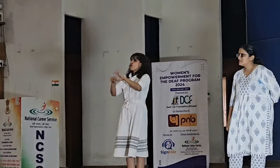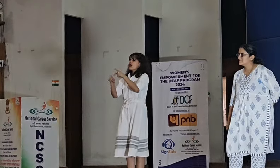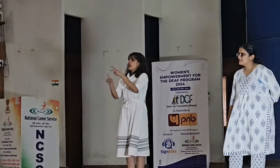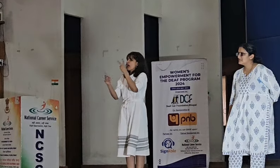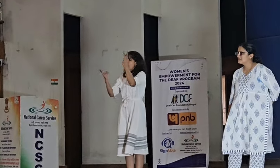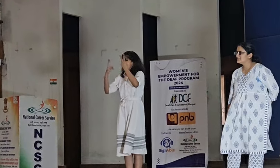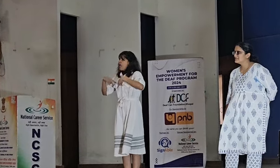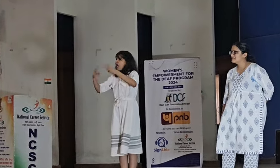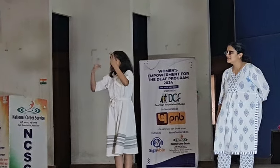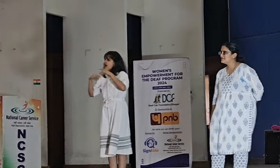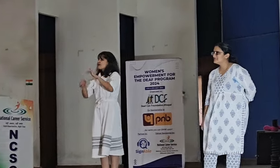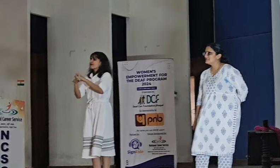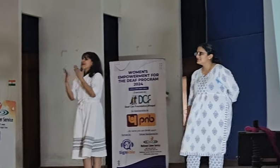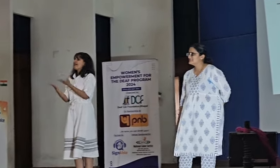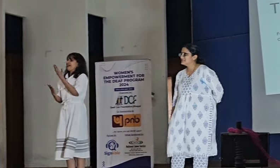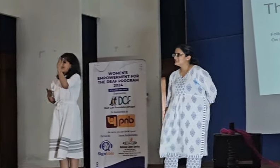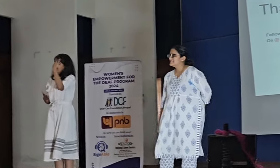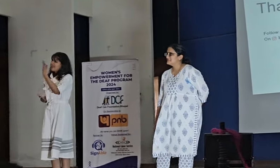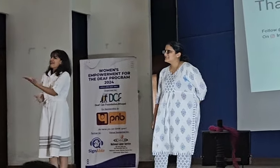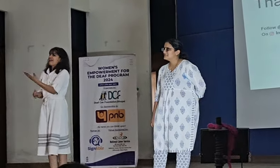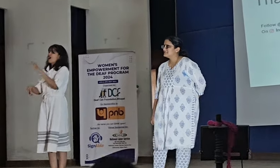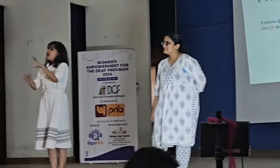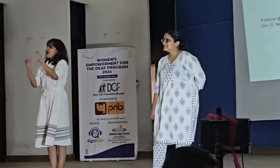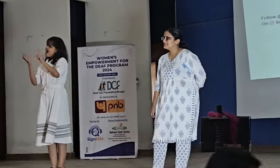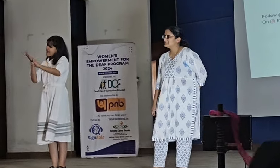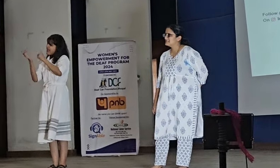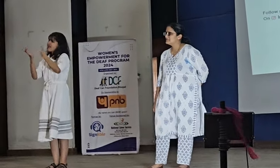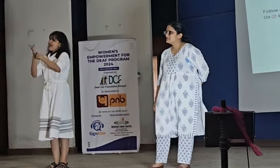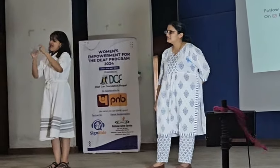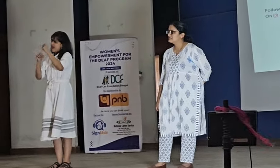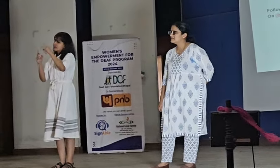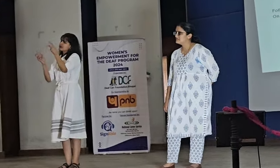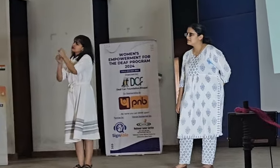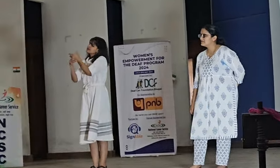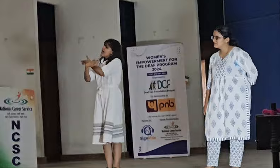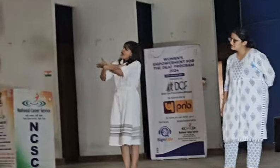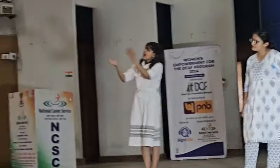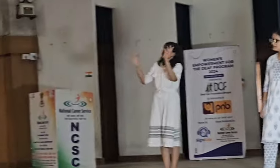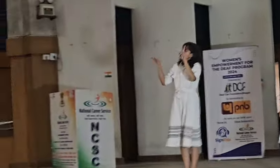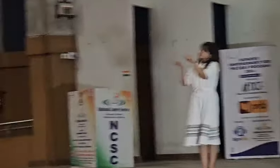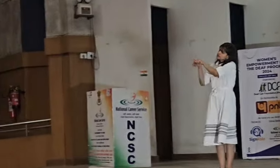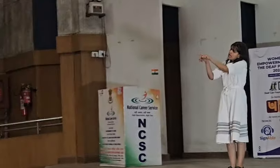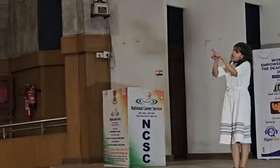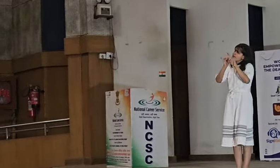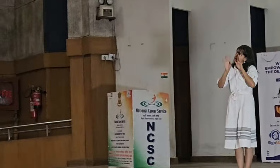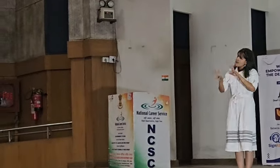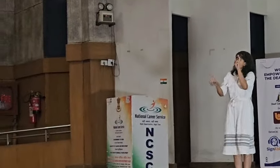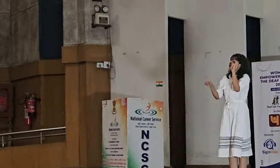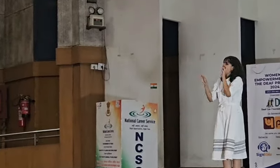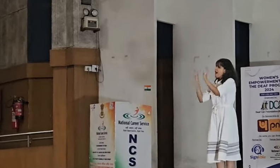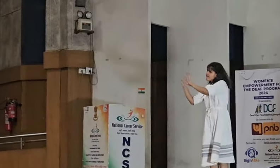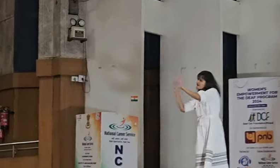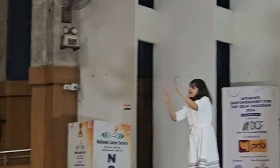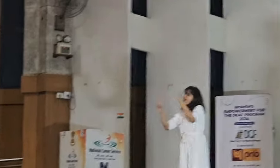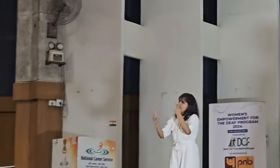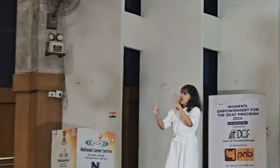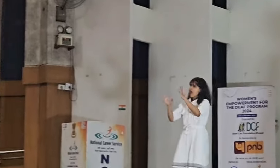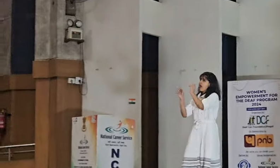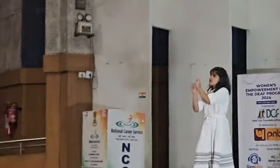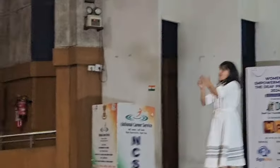यही रहा है कि फर्स्ट जैसे कि पहले मुझे पता नहीं था, राइट, मैं भी ऐसे ही देख रही थी, जनरली जान रही थी